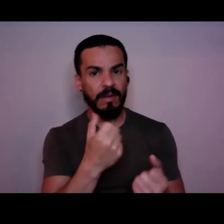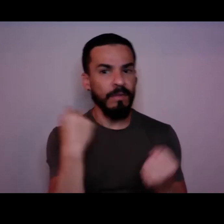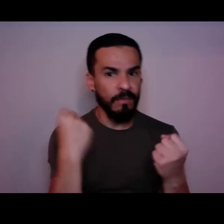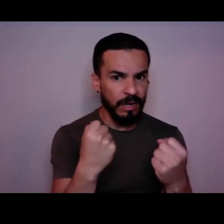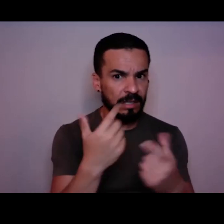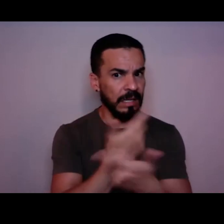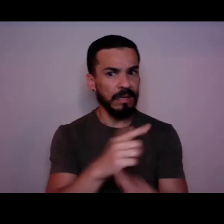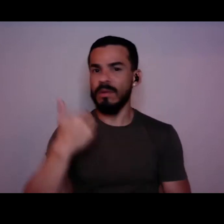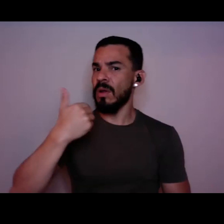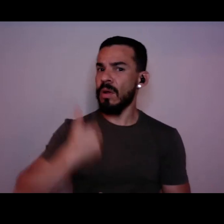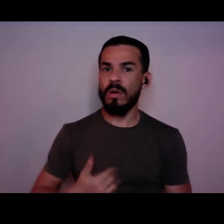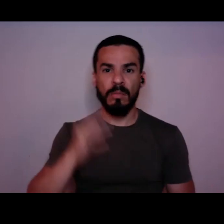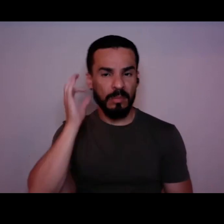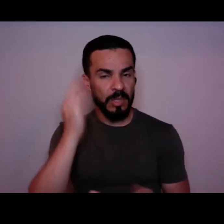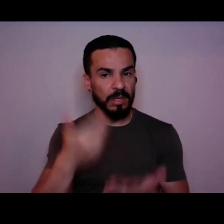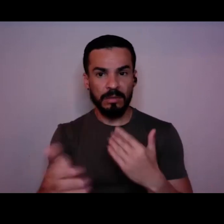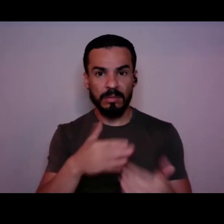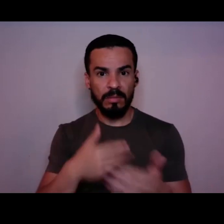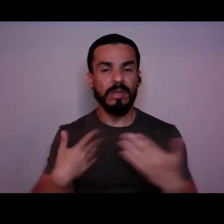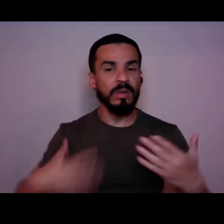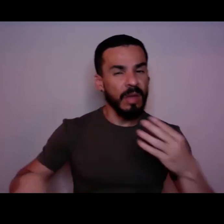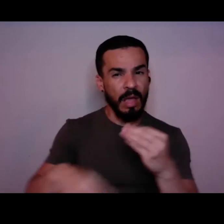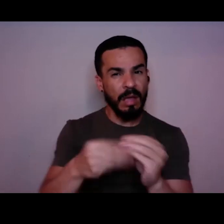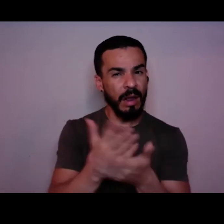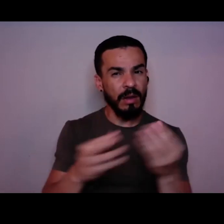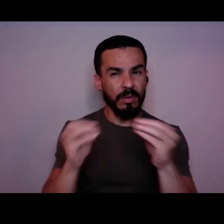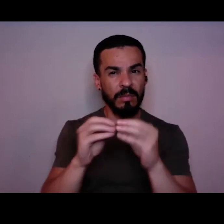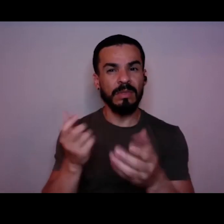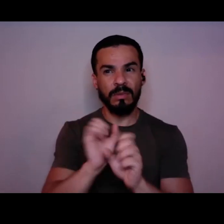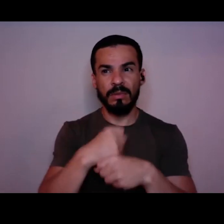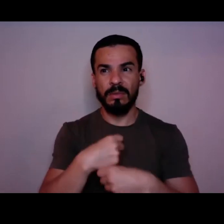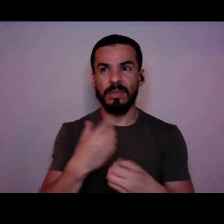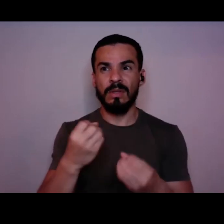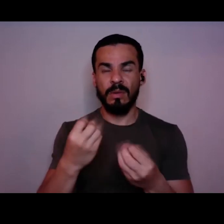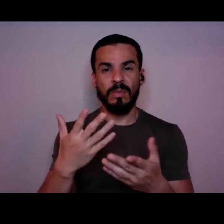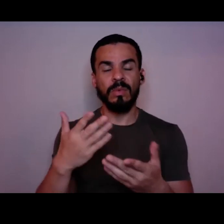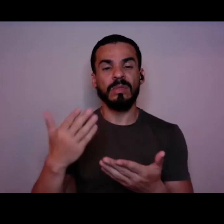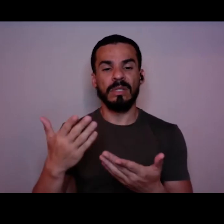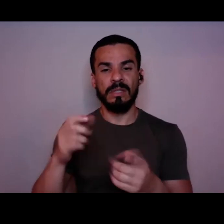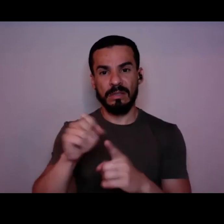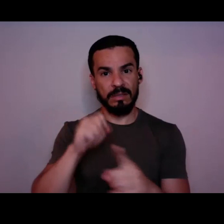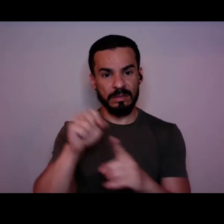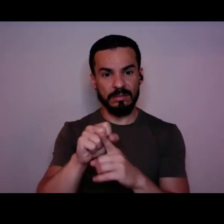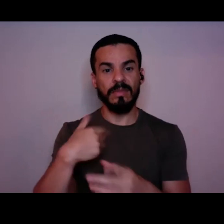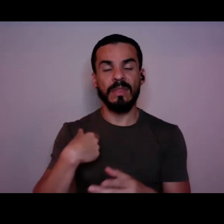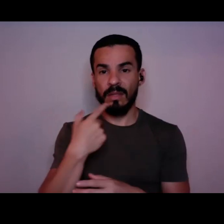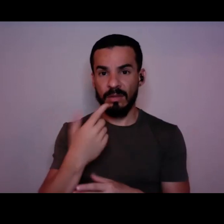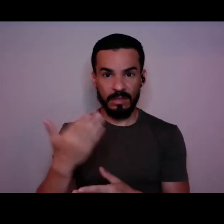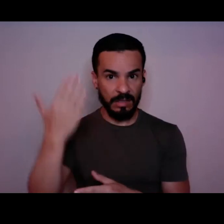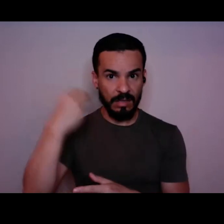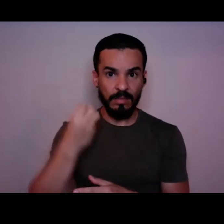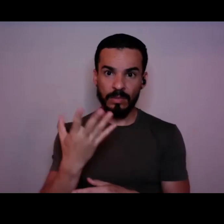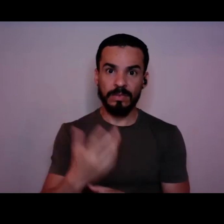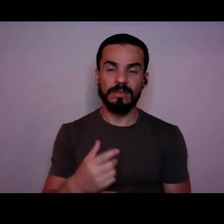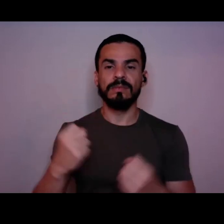hombres y mujeres agrego yo otra cosa más porque lo hemos hecho en muchas intervenciones y se los dije ahora mucho